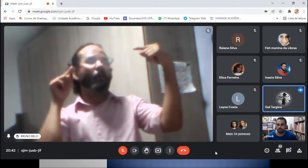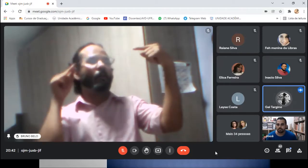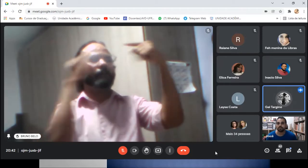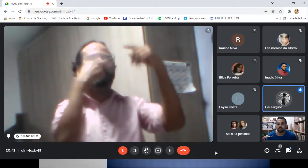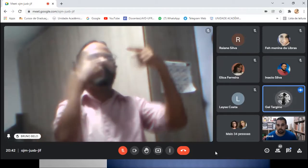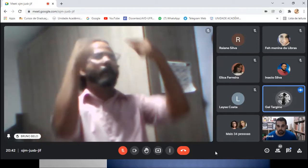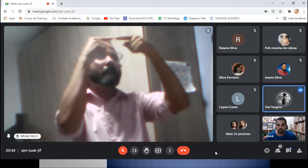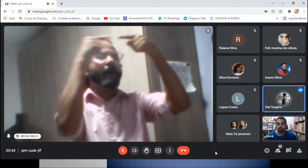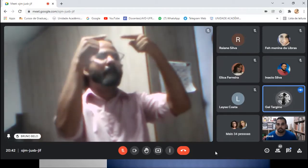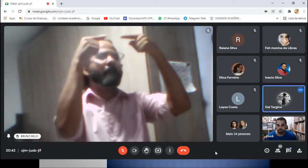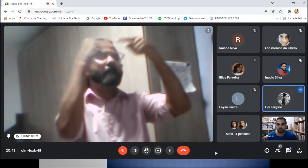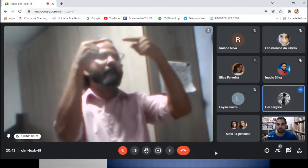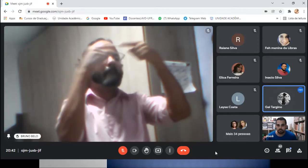para poder